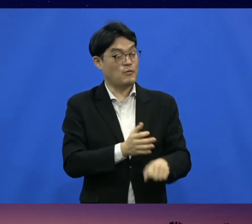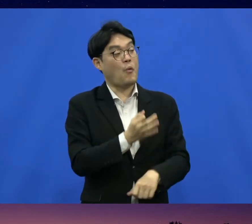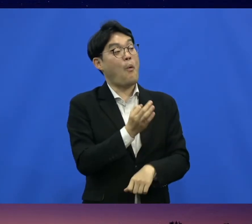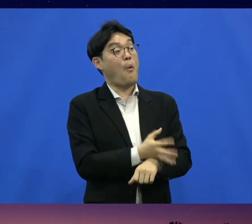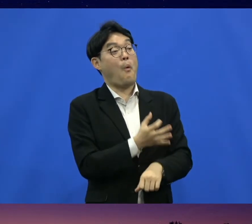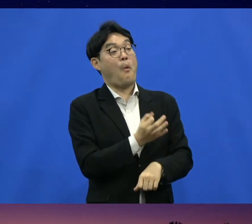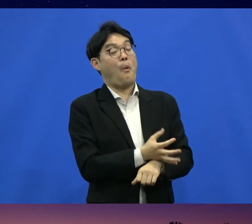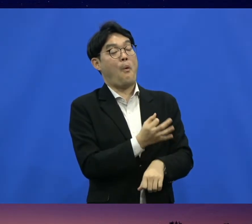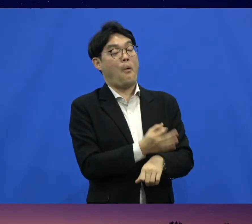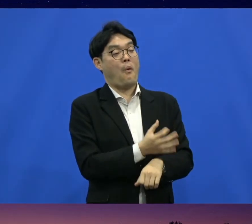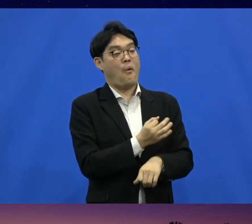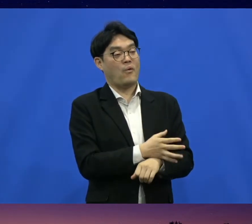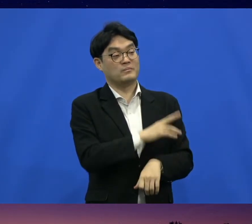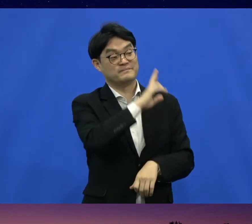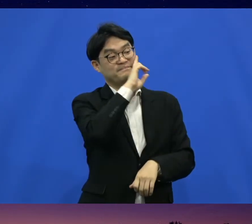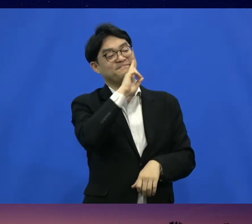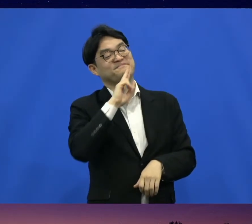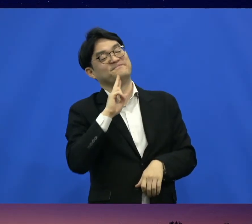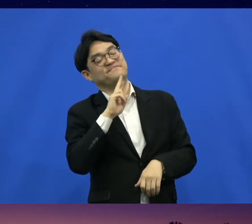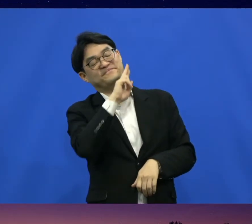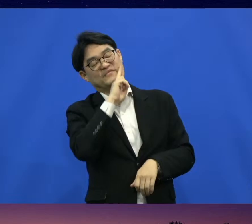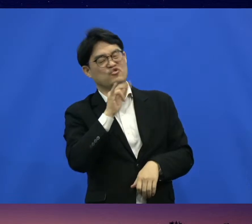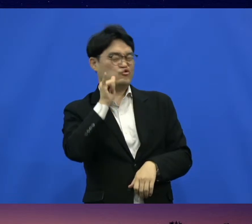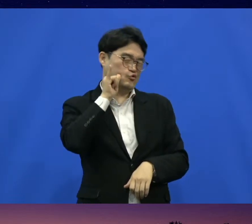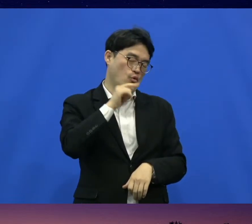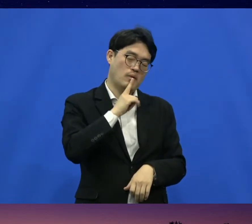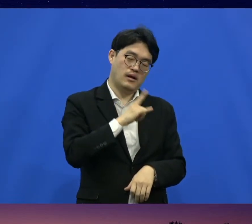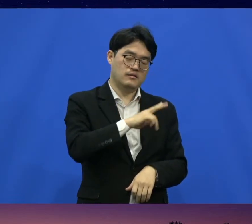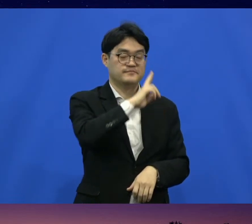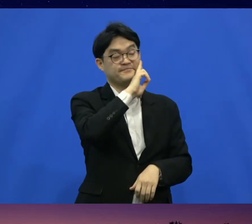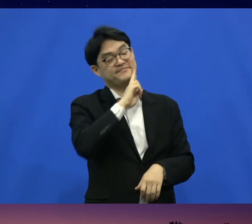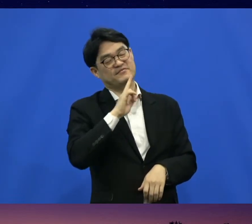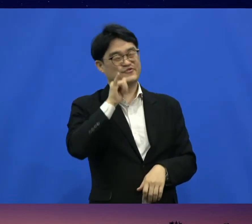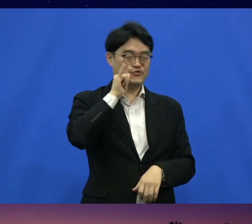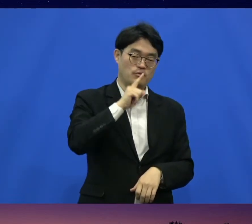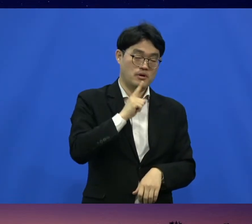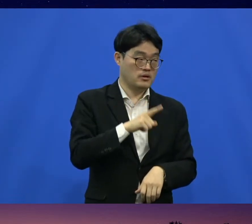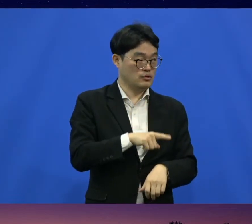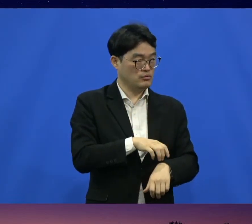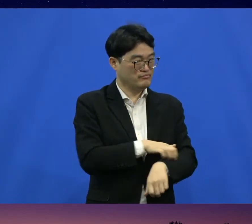편리함에 중독돼 있어요. 불편하면 우리는 그냥 아웃이에요. 그냥.